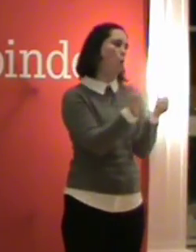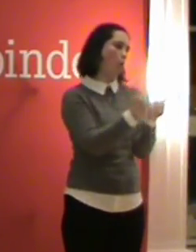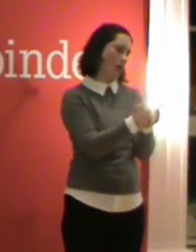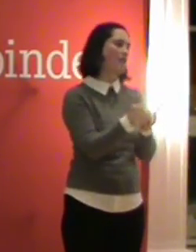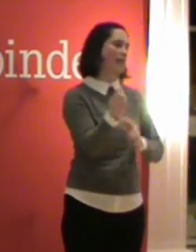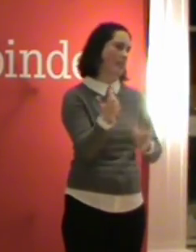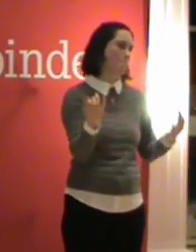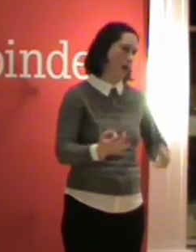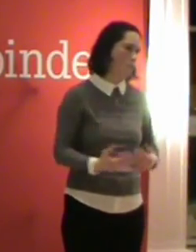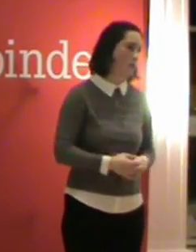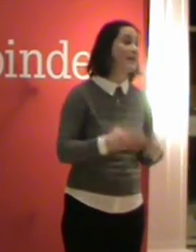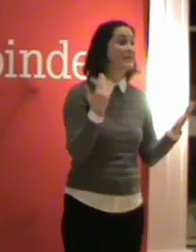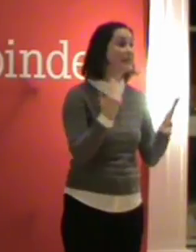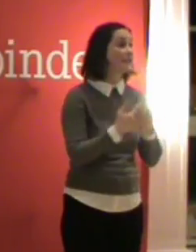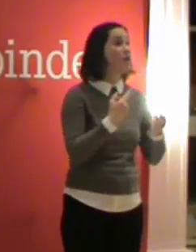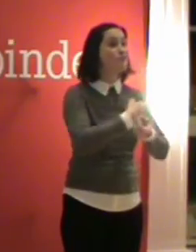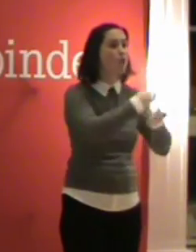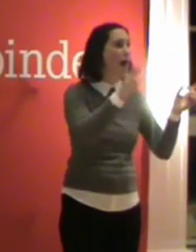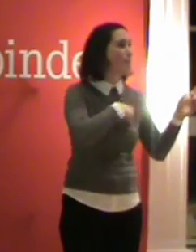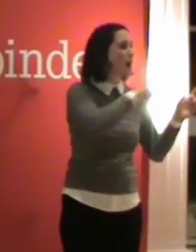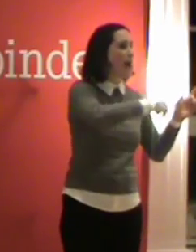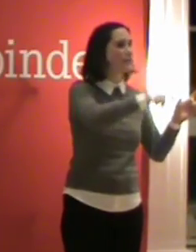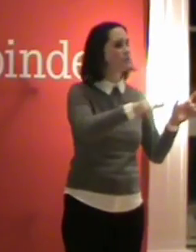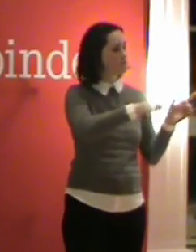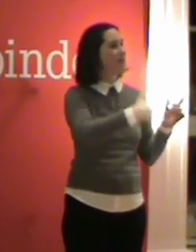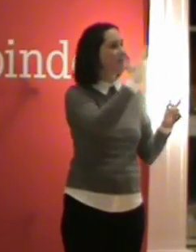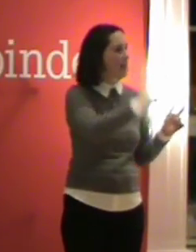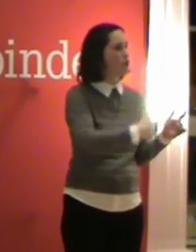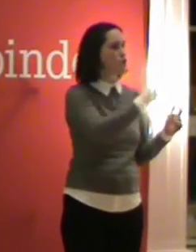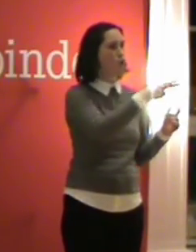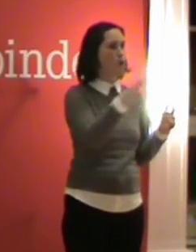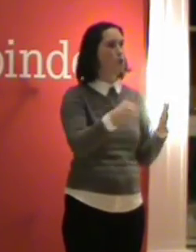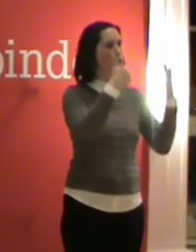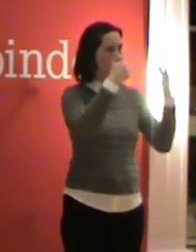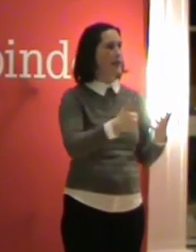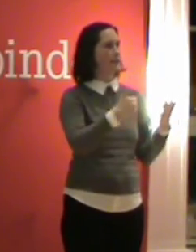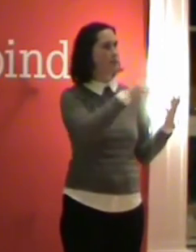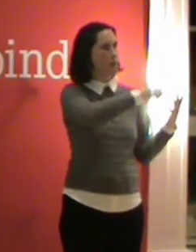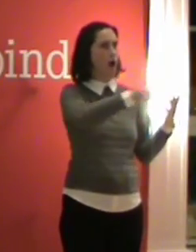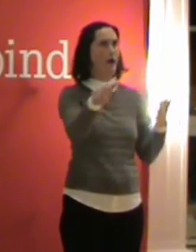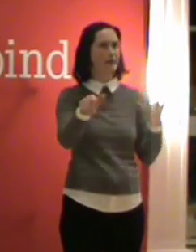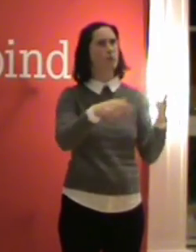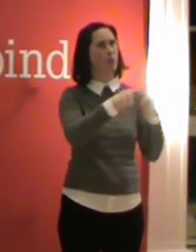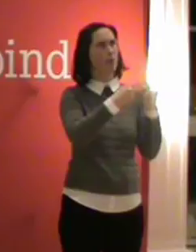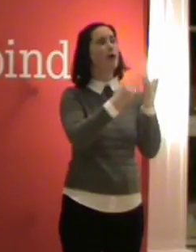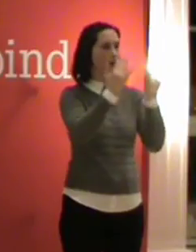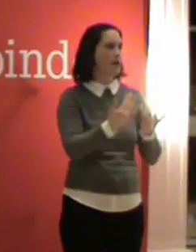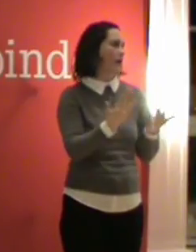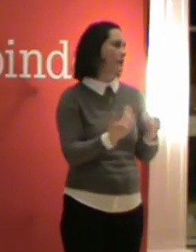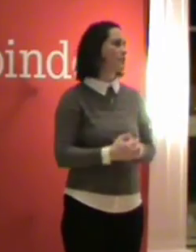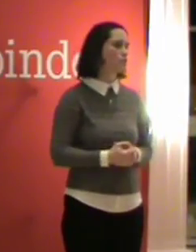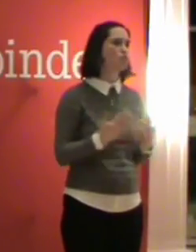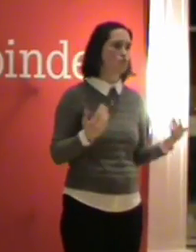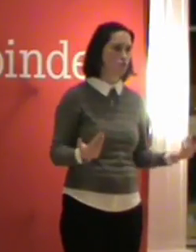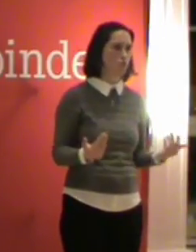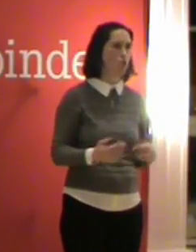okay, dann stifte ich für jeden Preisträger 300 Euro, das sind dann 6 Preisträger, den Rest kann sich jeder ausrechnen. Und